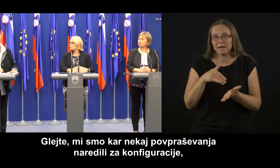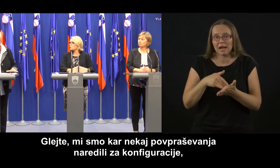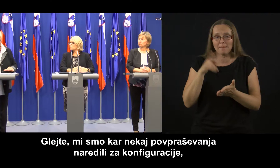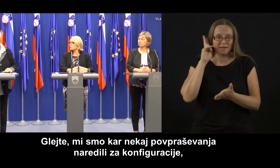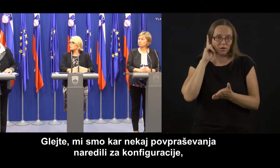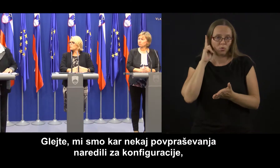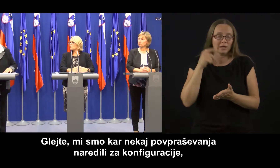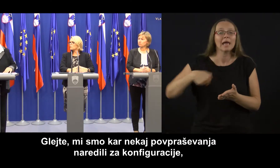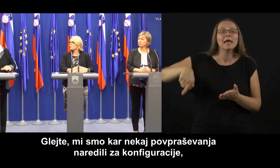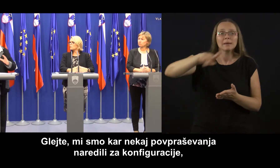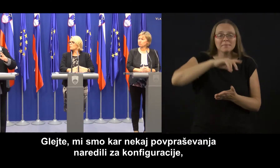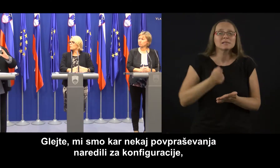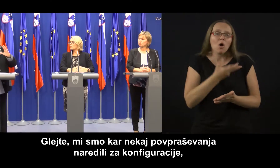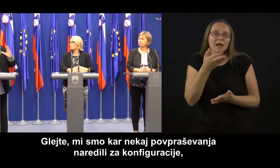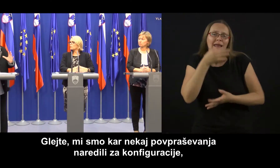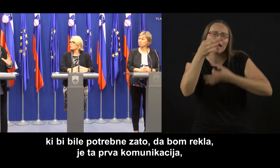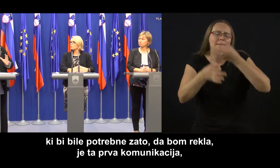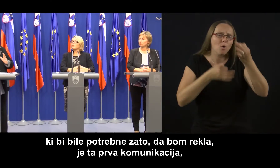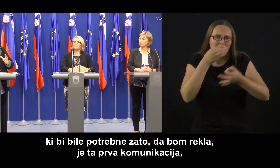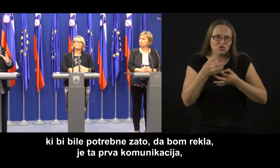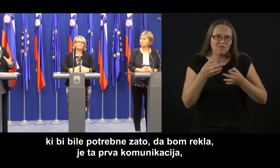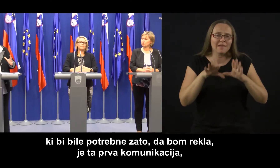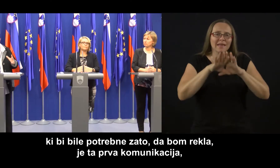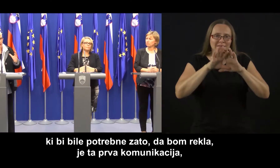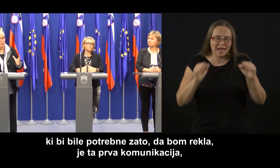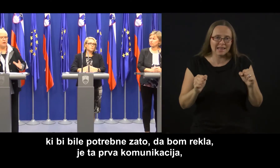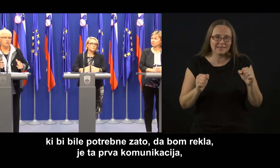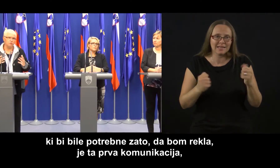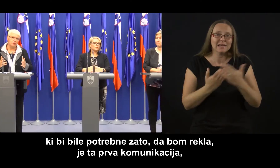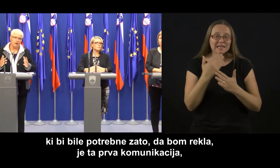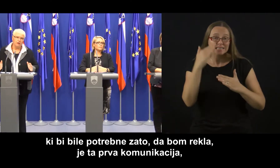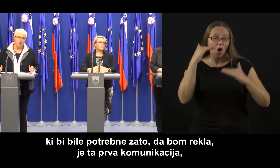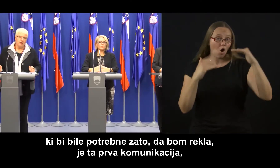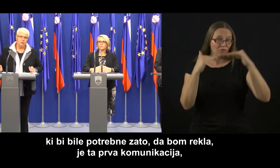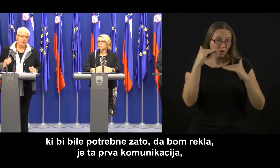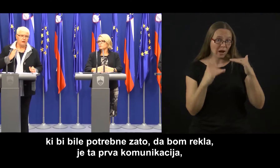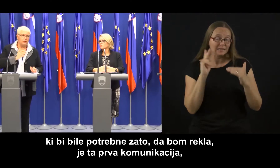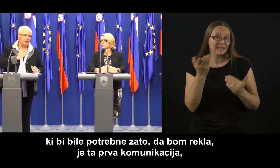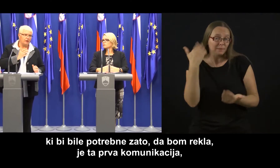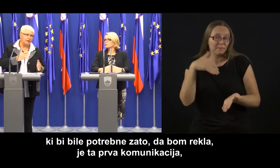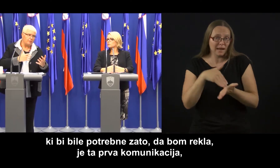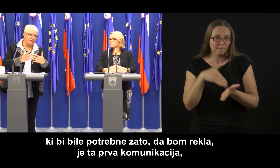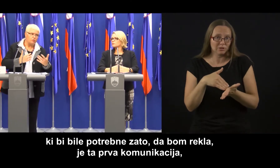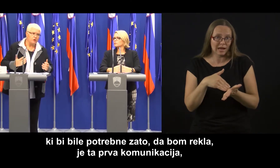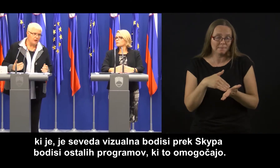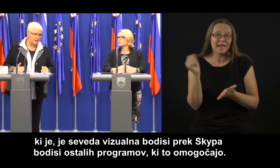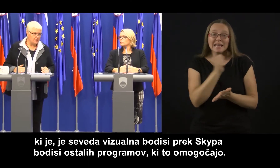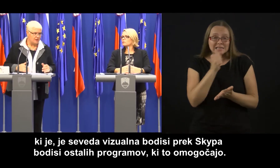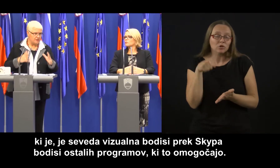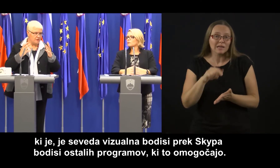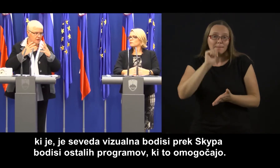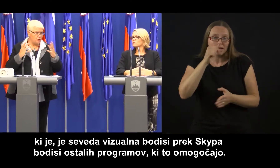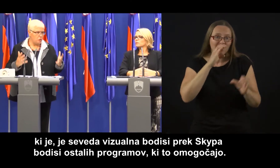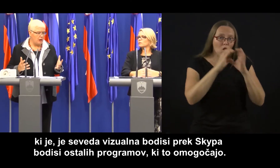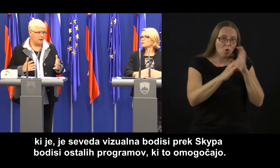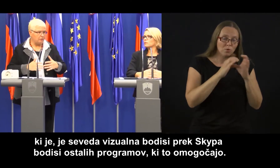nekaj popraševanja naredili za konfiguracije, ki bi bile potrebne za to, da bom rekla, je ta prva komunikacija, ki